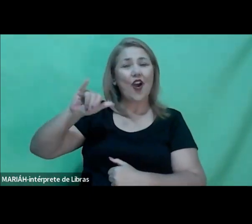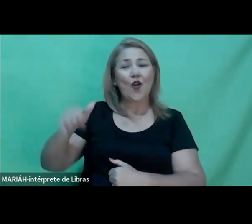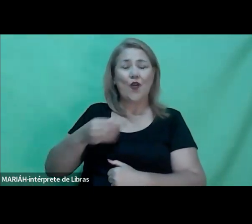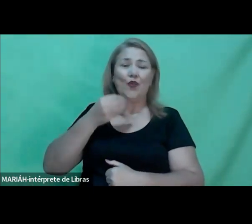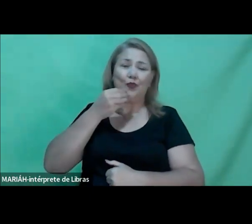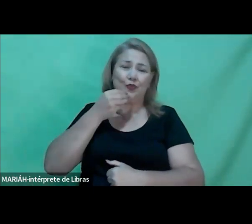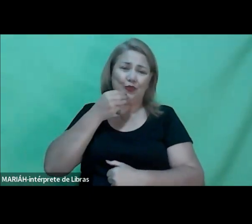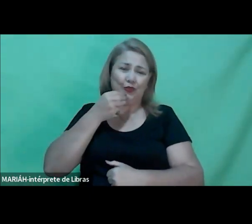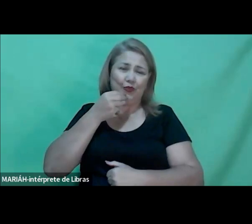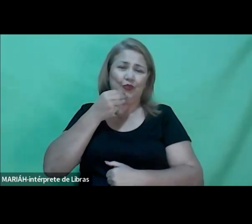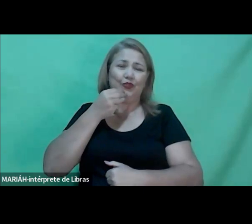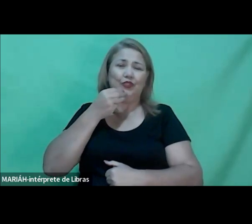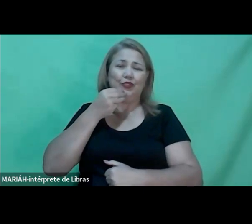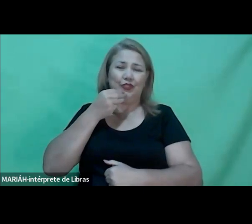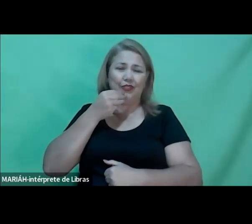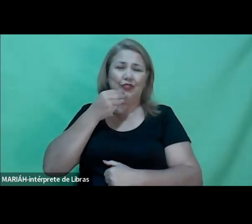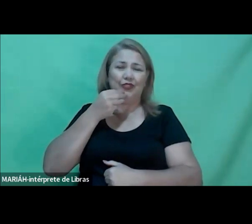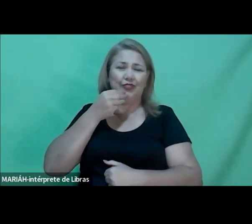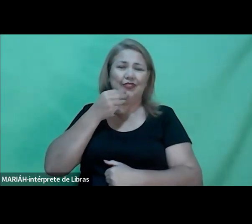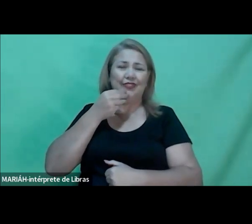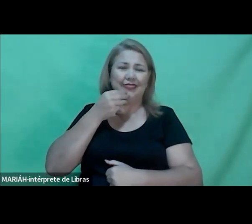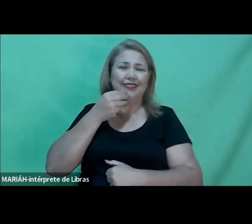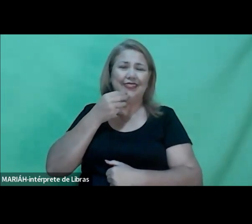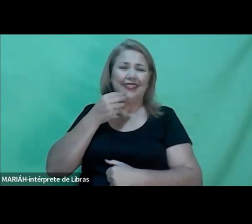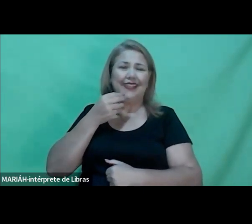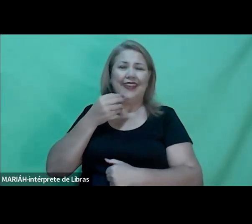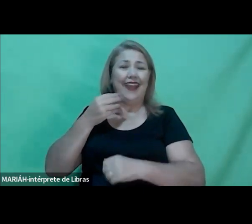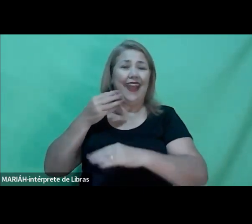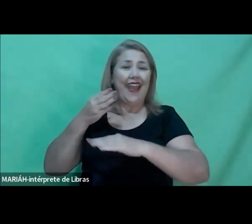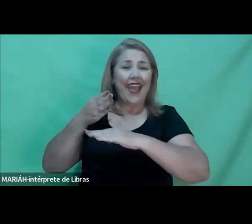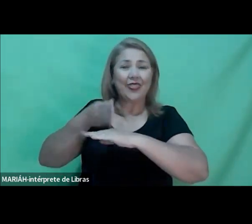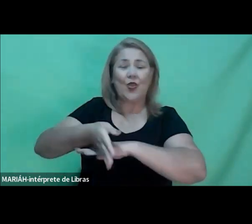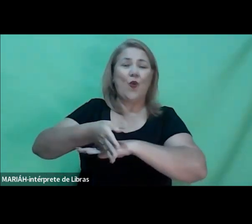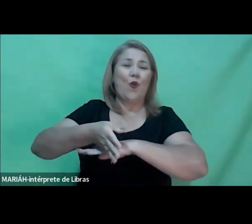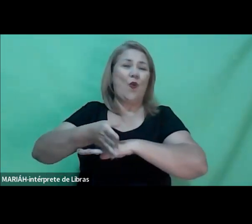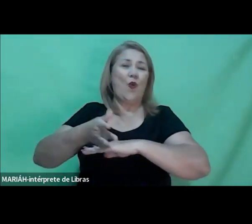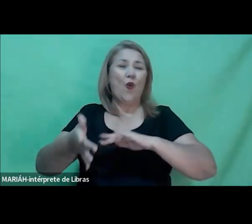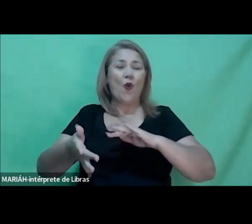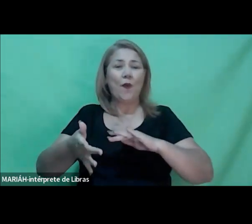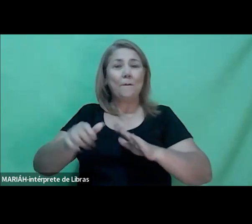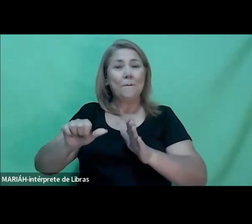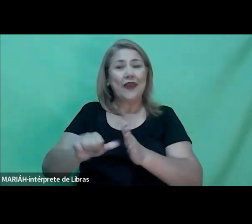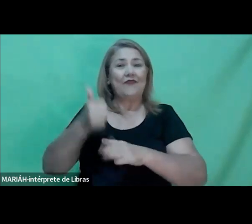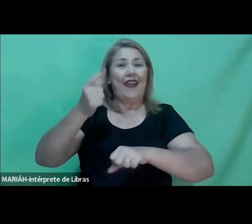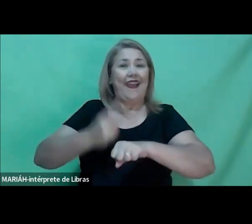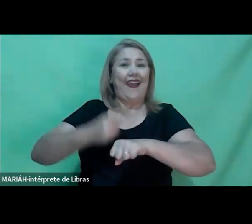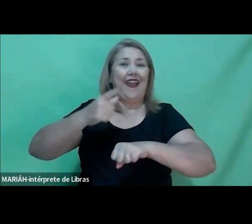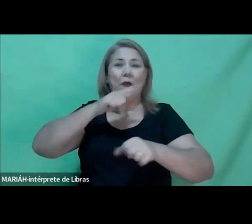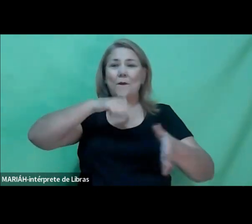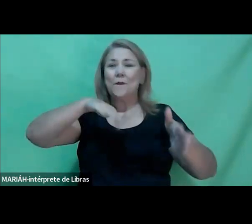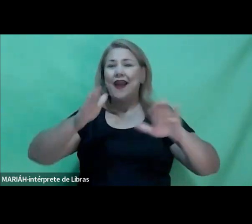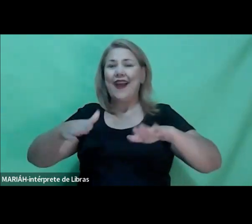de de de tocarlo de meterse al mar de de tener ese contacto directo con el mar me agradecía de una manera